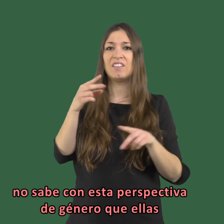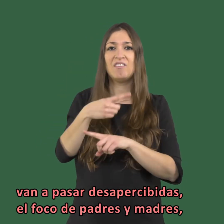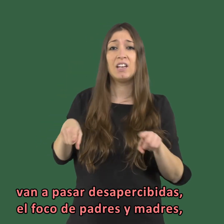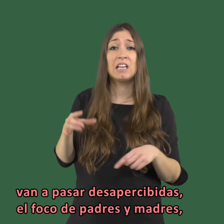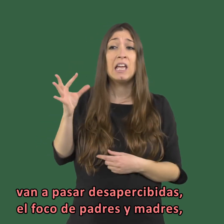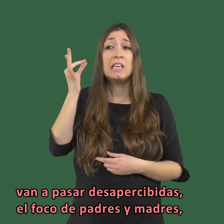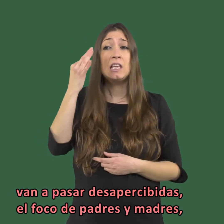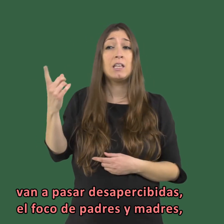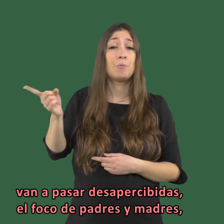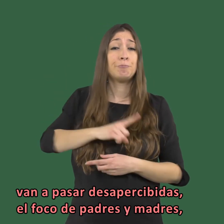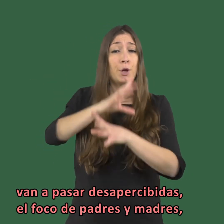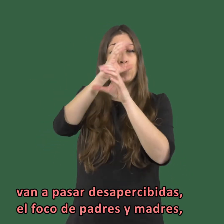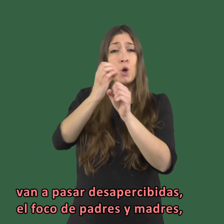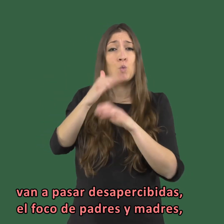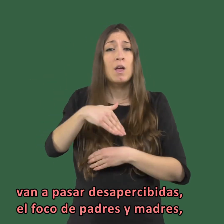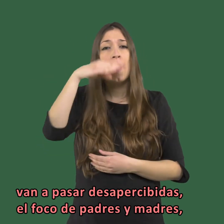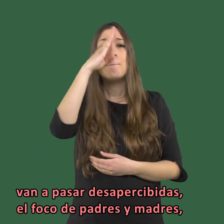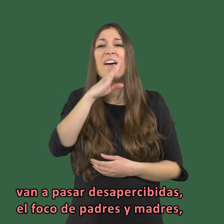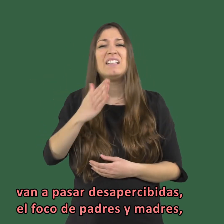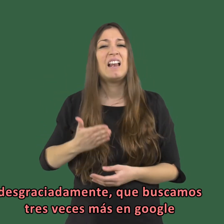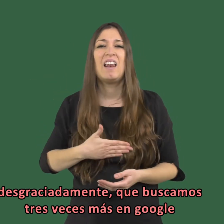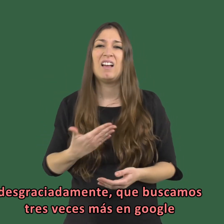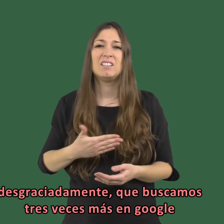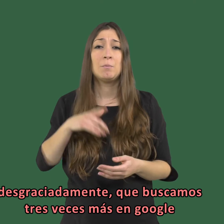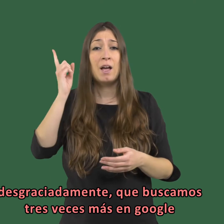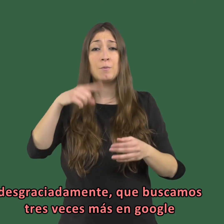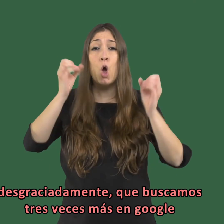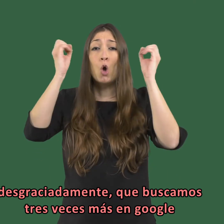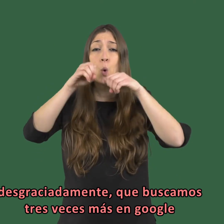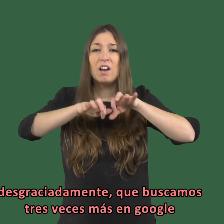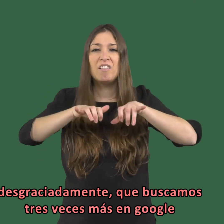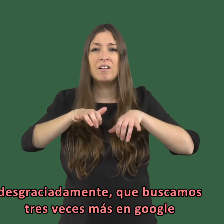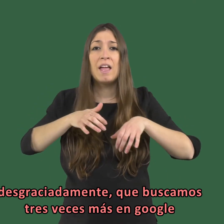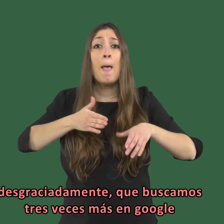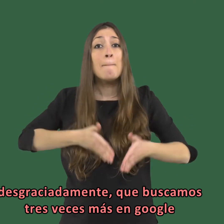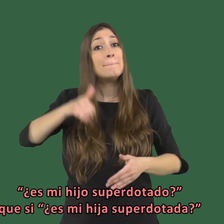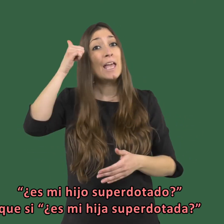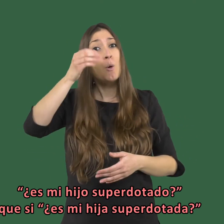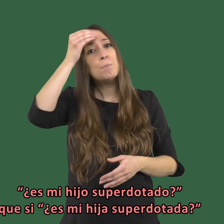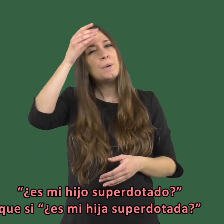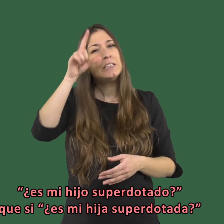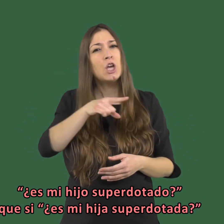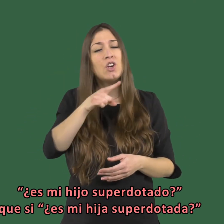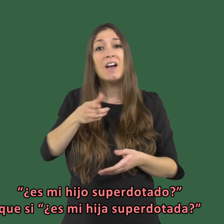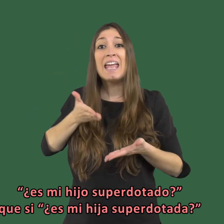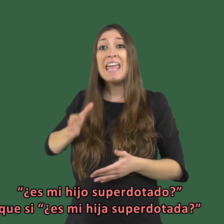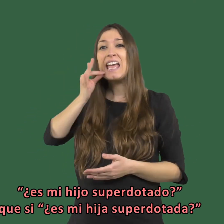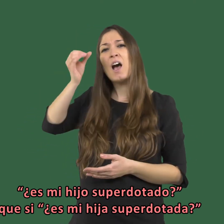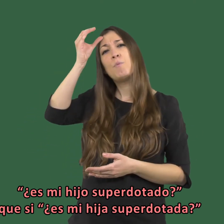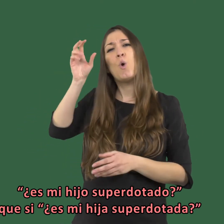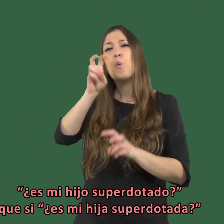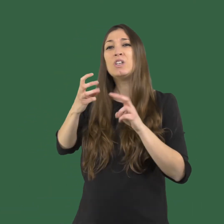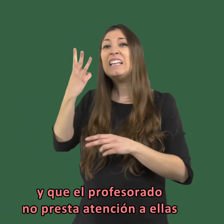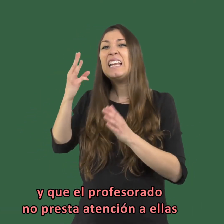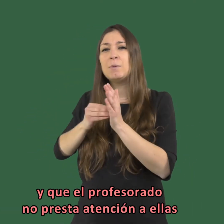pasar desapercibidas, el foco de padres y madres, desgraciadamente, que buscamos 3 veces más en Google, es mi hijo superdotado, que si es mi hija